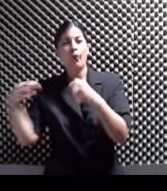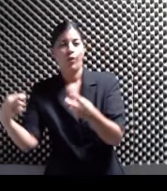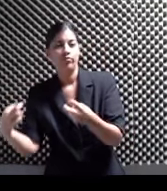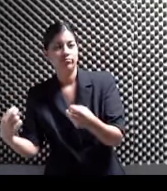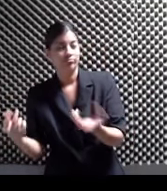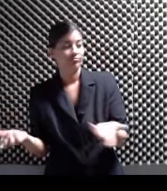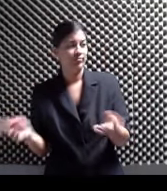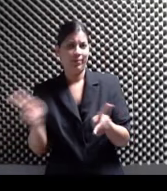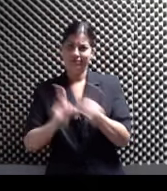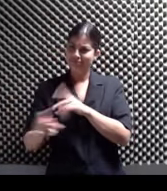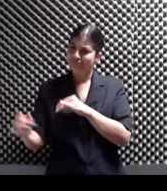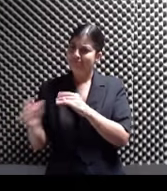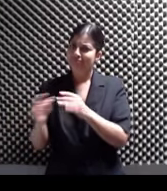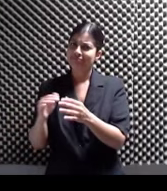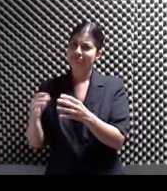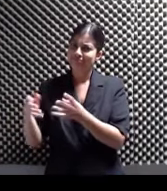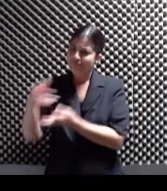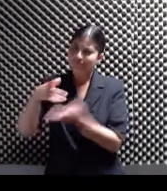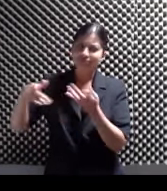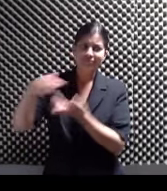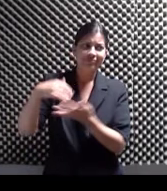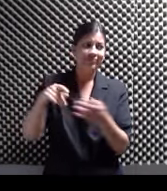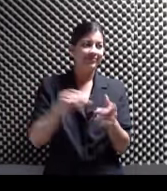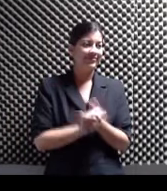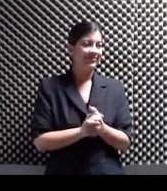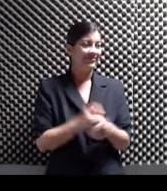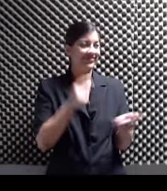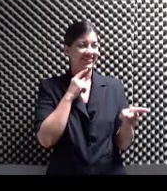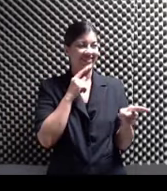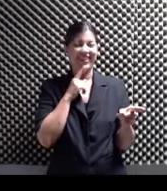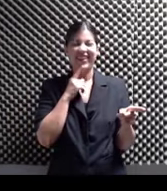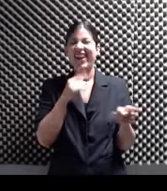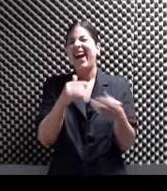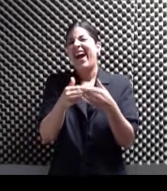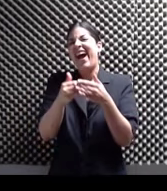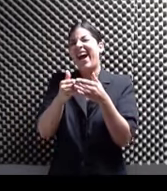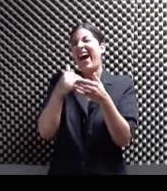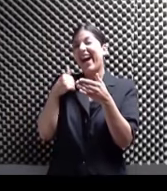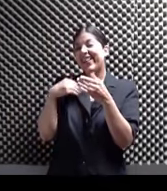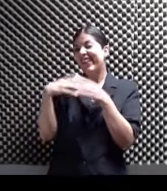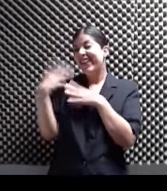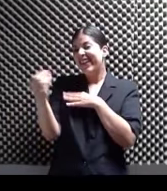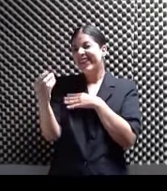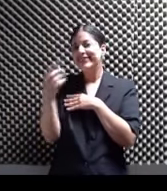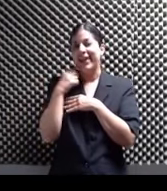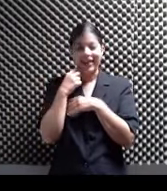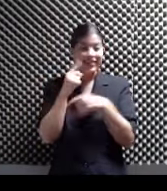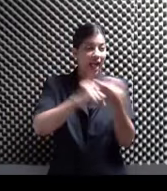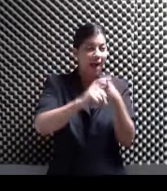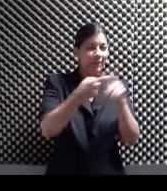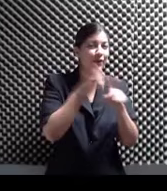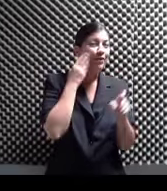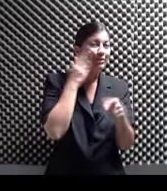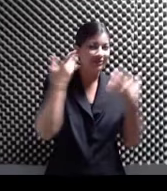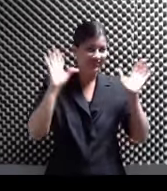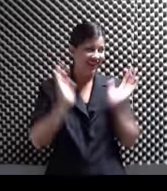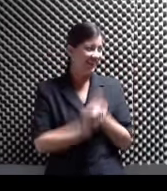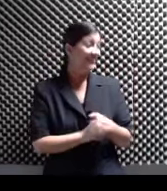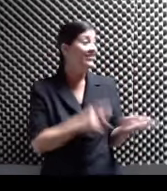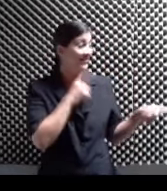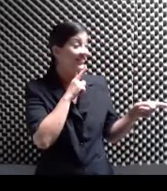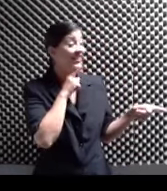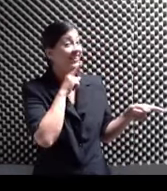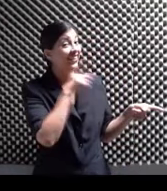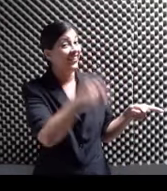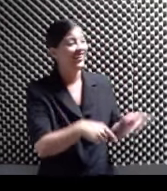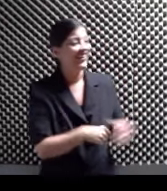bien chévere. Pero para que y no antes que de sencilla, que se termine la noche, ya son amigos de Facebook. Mira, tú lo dices y no lo sabes, que la semana